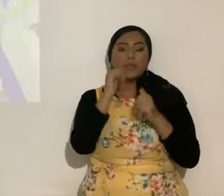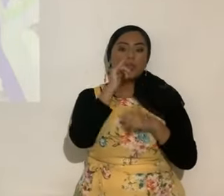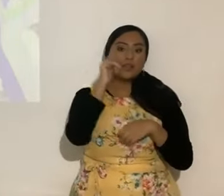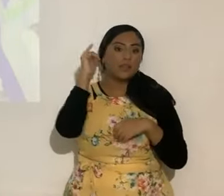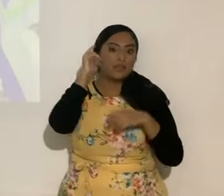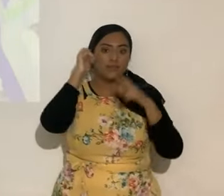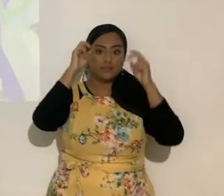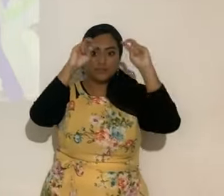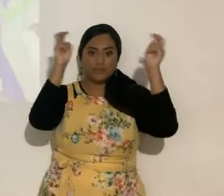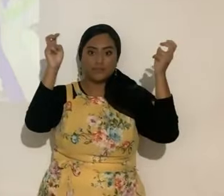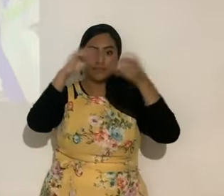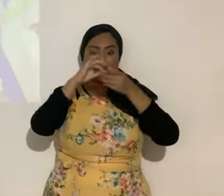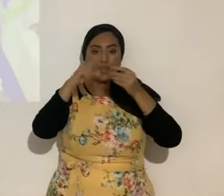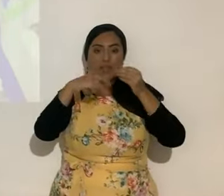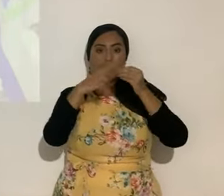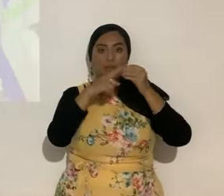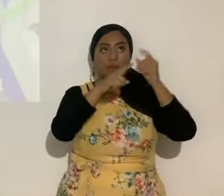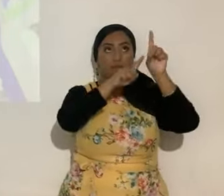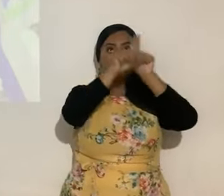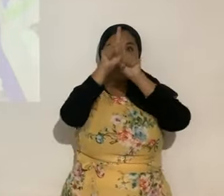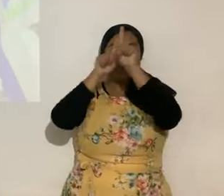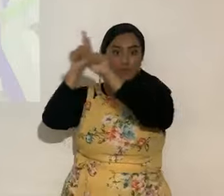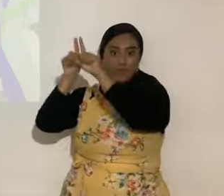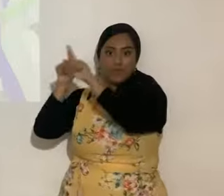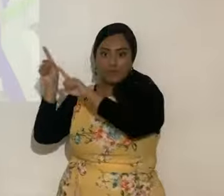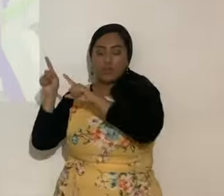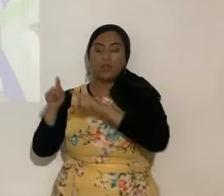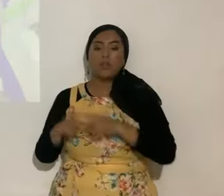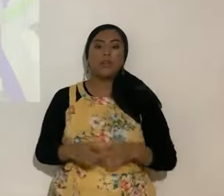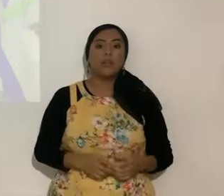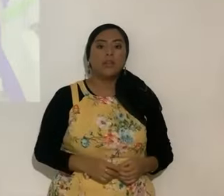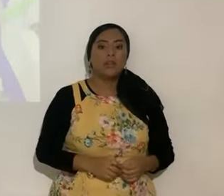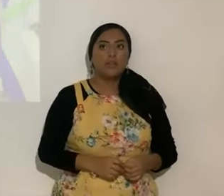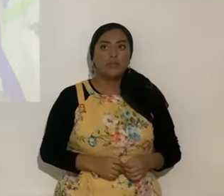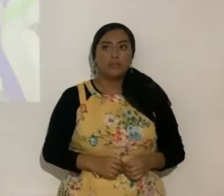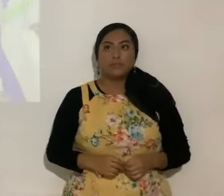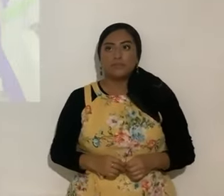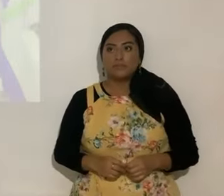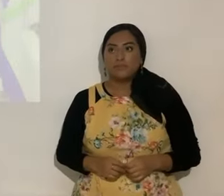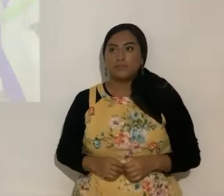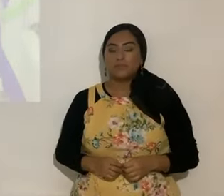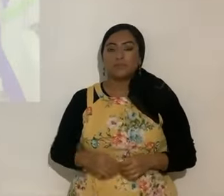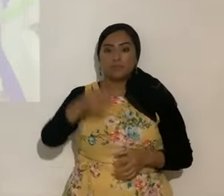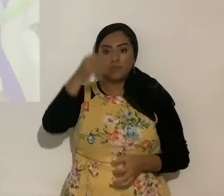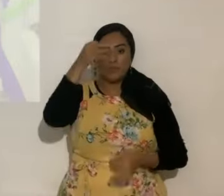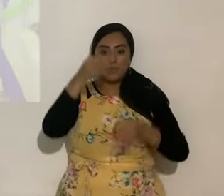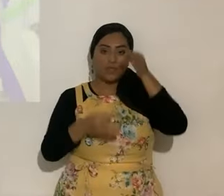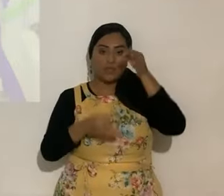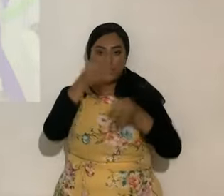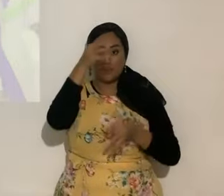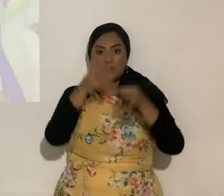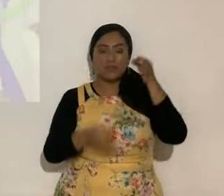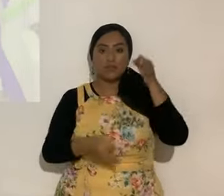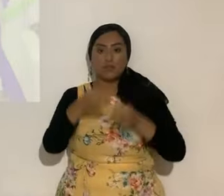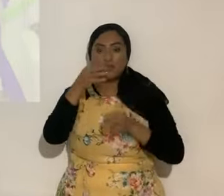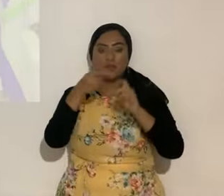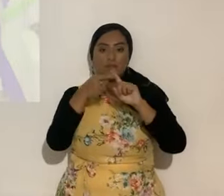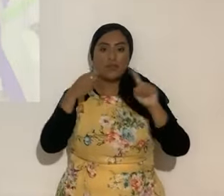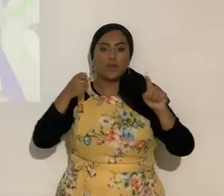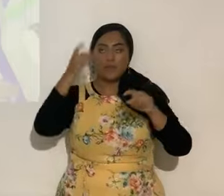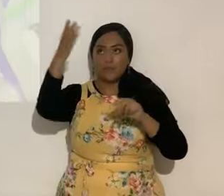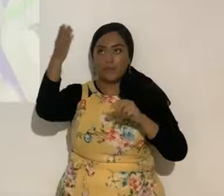Constelaciones, ¿se acuerdan? Cuando hablé de Libra, sí, pero vamos a enfocarlo hoy a Asimie. La justicia divina, la justicia del